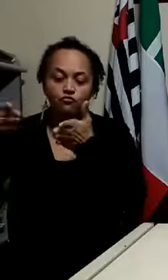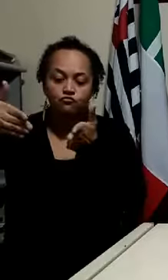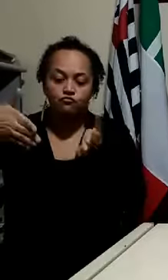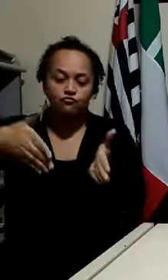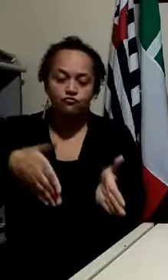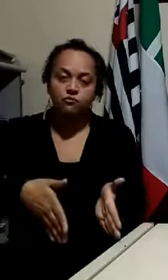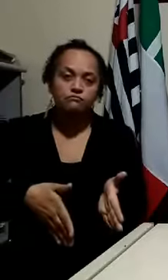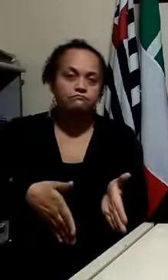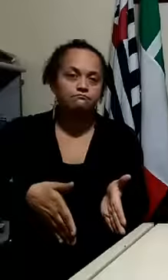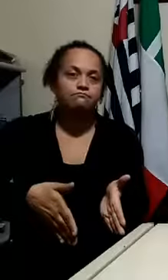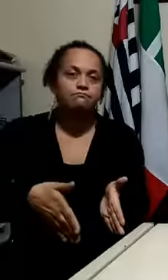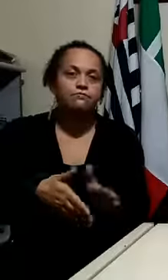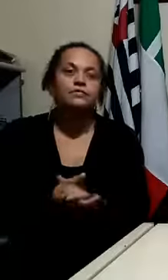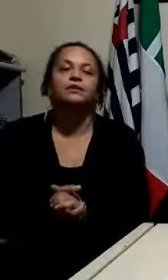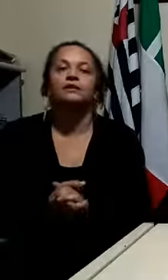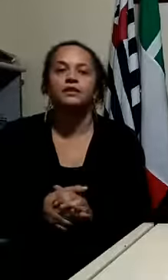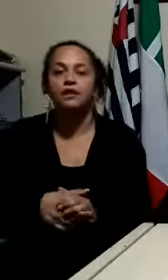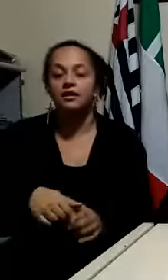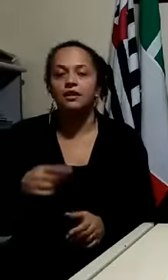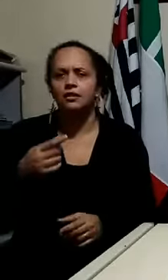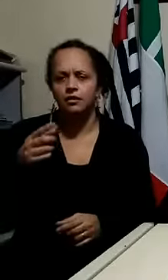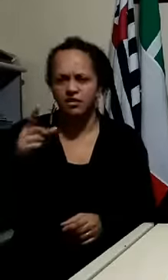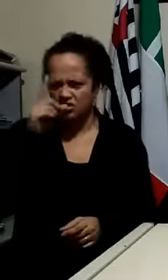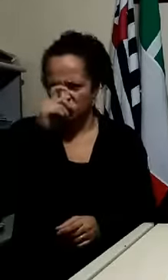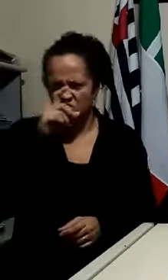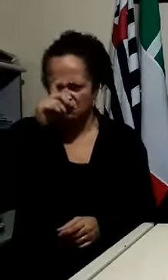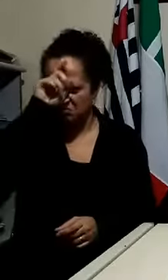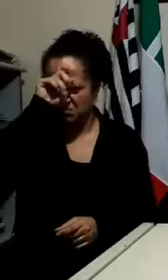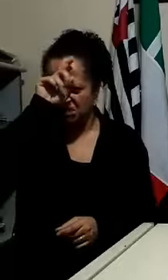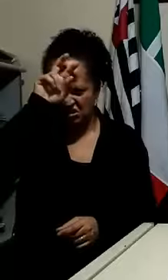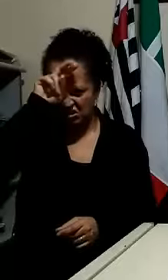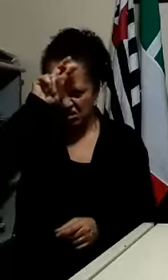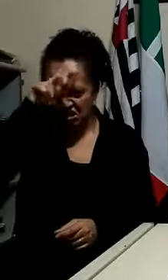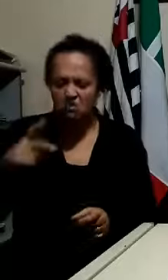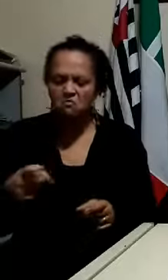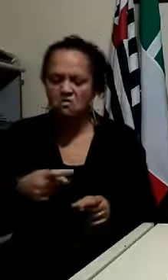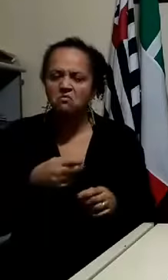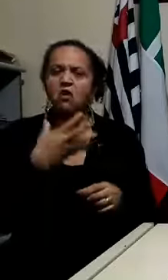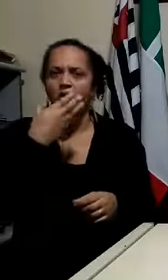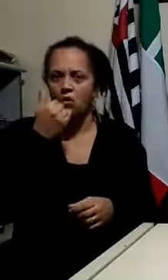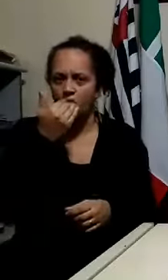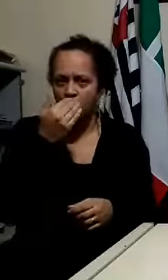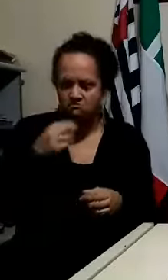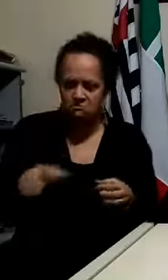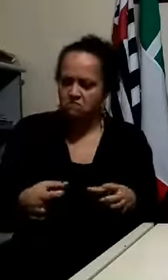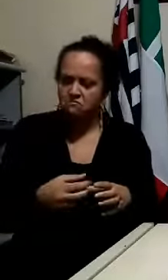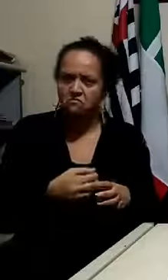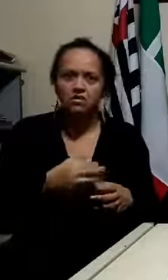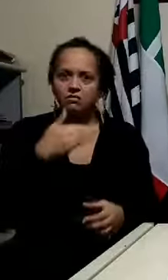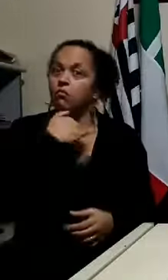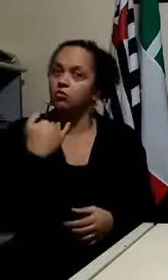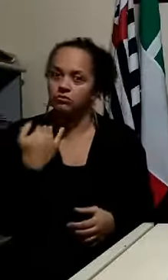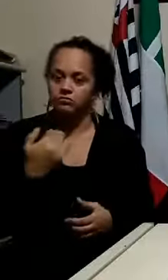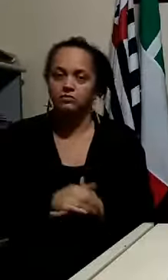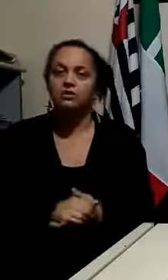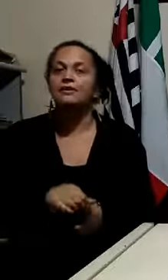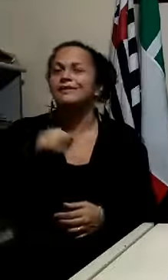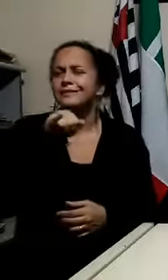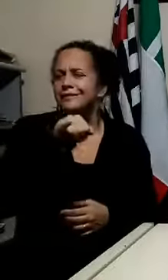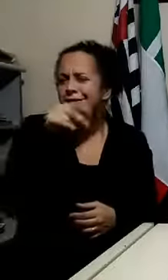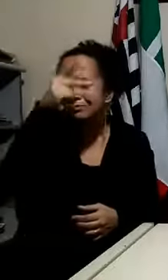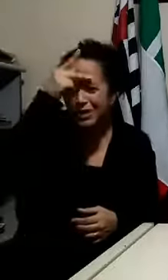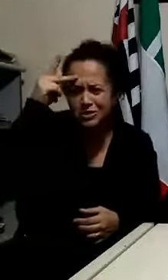pobre vai comer o corpo do rico. E o pior, esse rico, se ele não aceitou a Cristo,